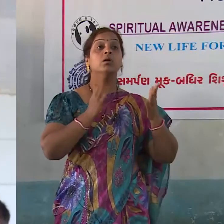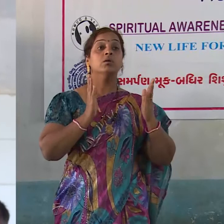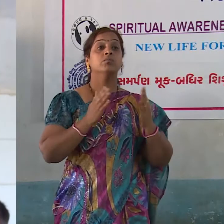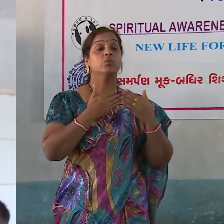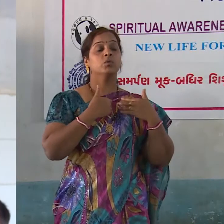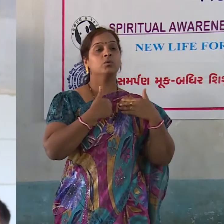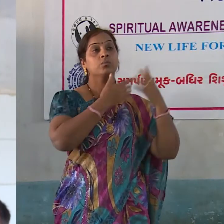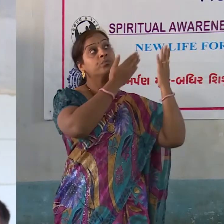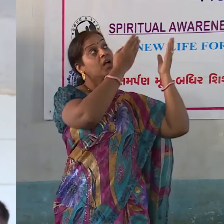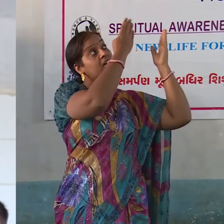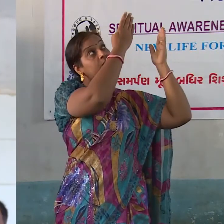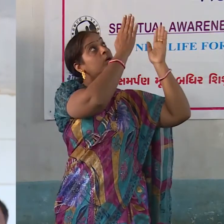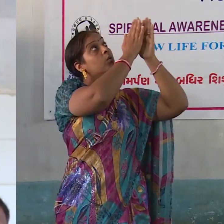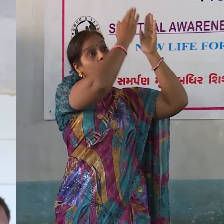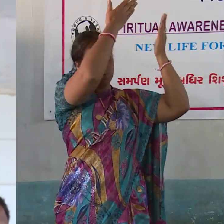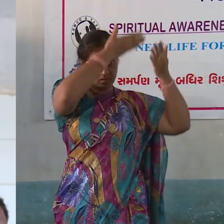आत्मा परम धाम से आई है।